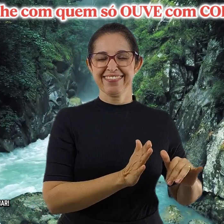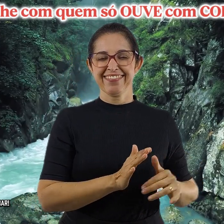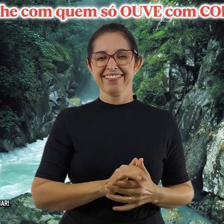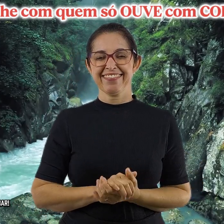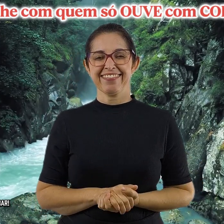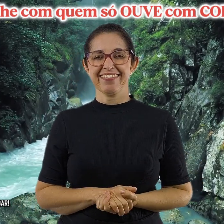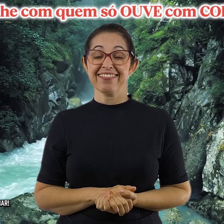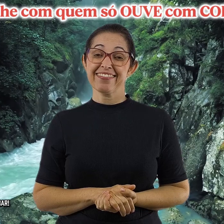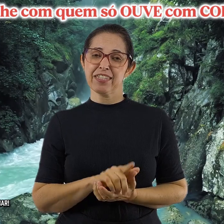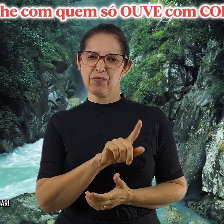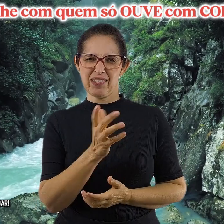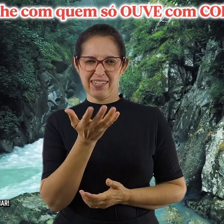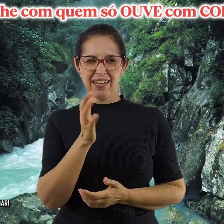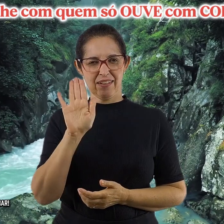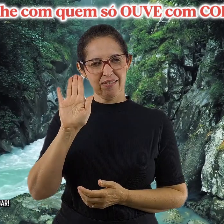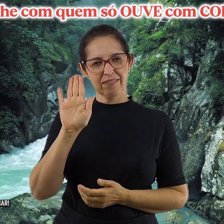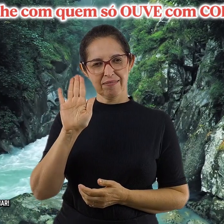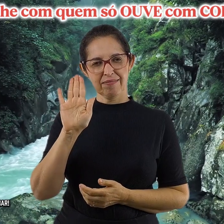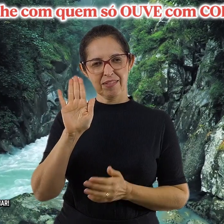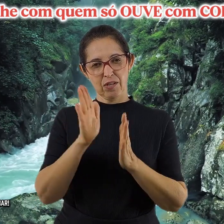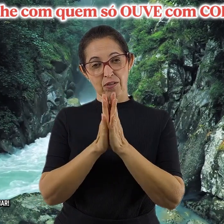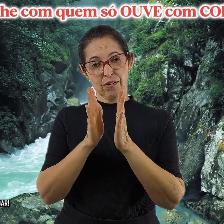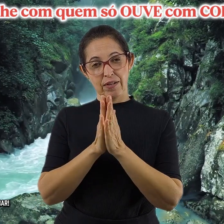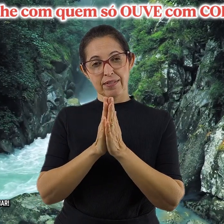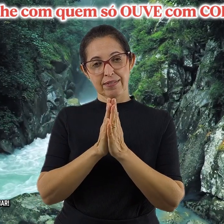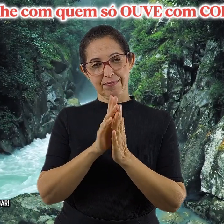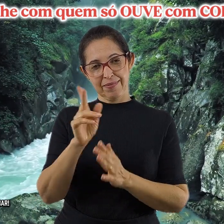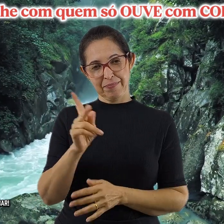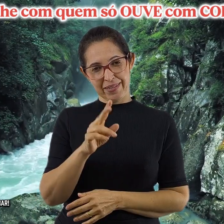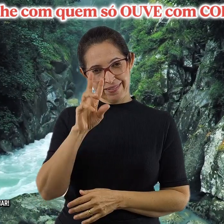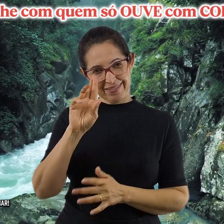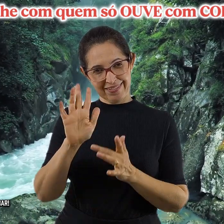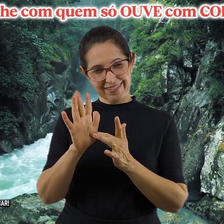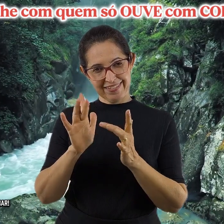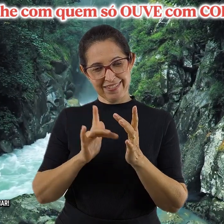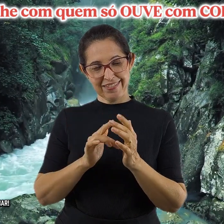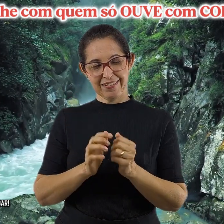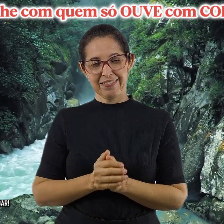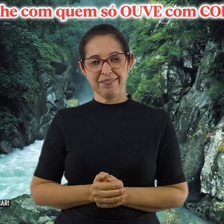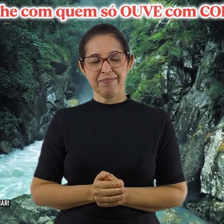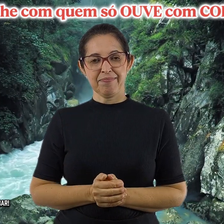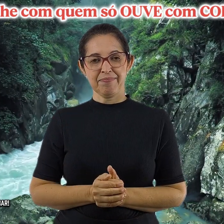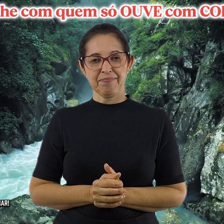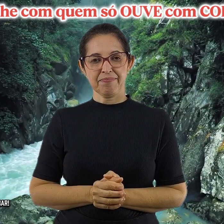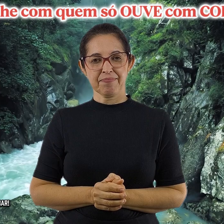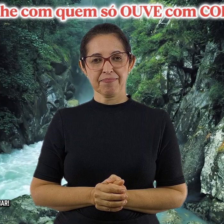para orarmos por aqueles que desejarem. A todos a paz do Senhor Jesus.